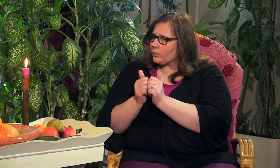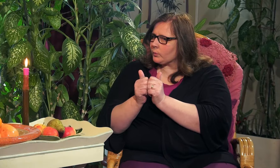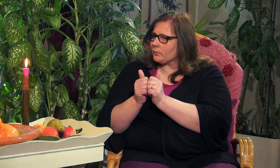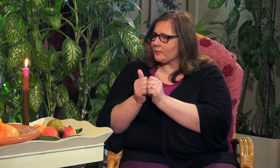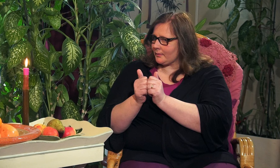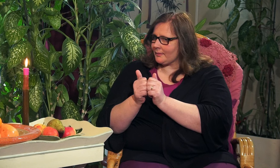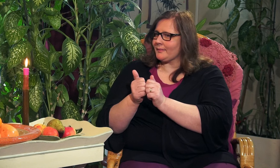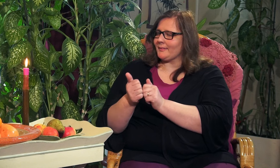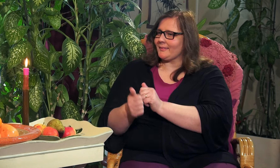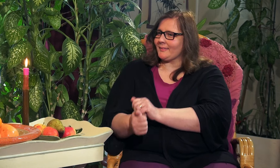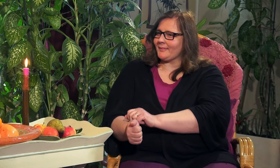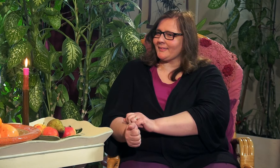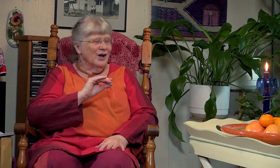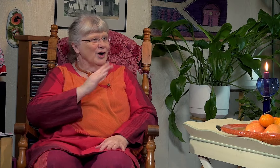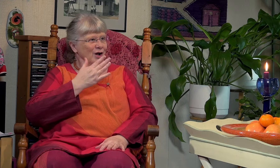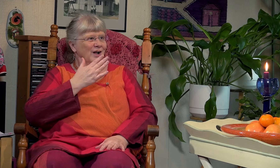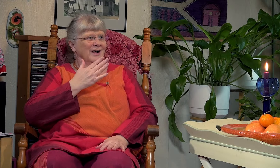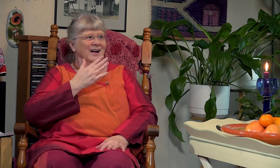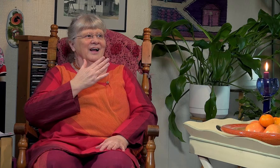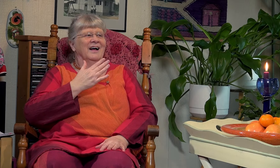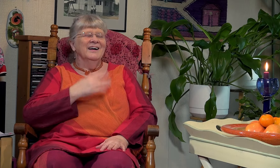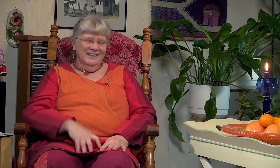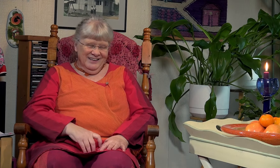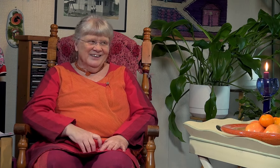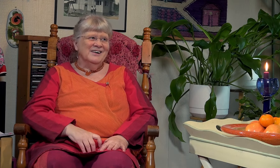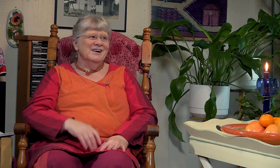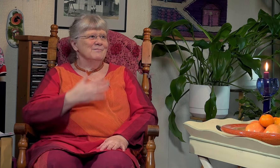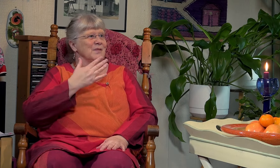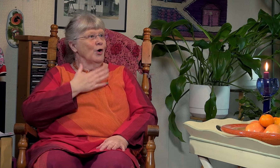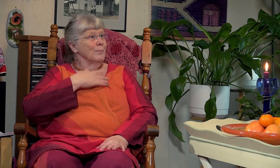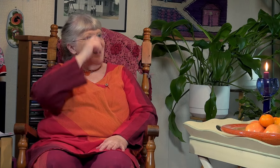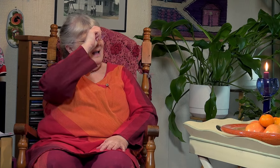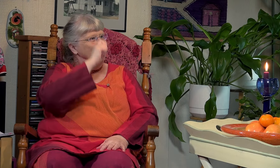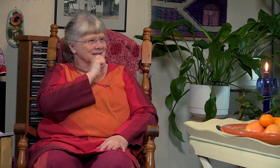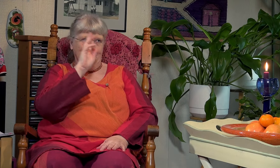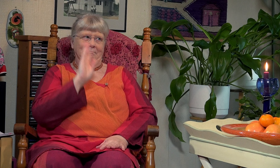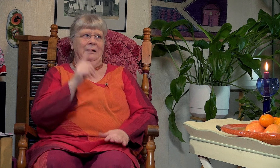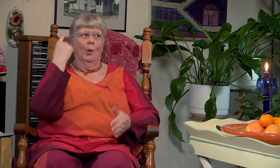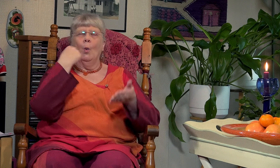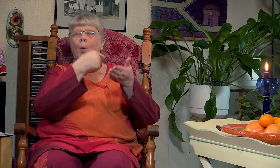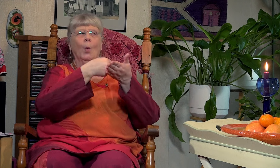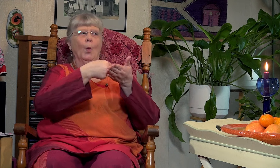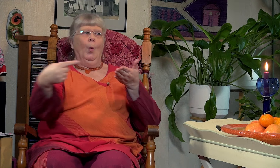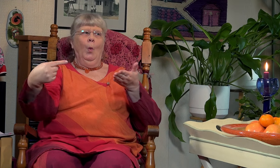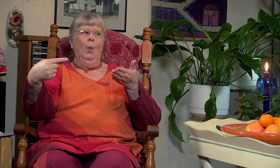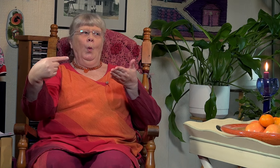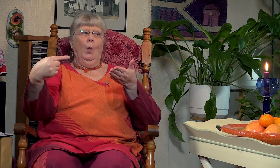Eli perheessäsi on paljon myös urheilutaustaa. Voitko kertoa niistä vähän? Kyllä. Isäni on